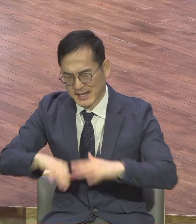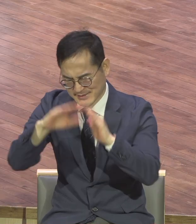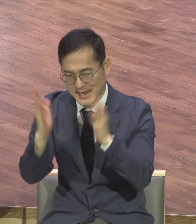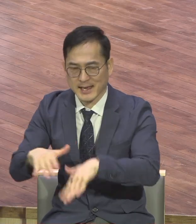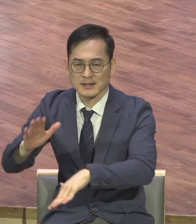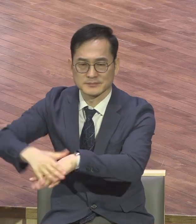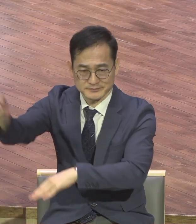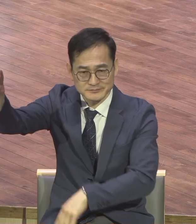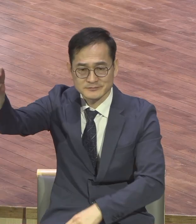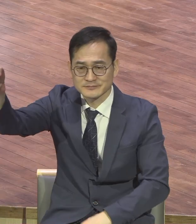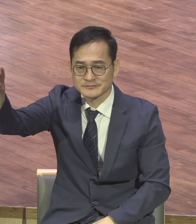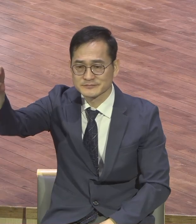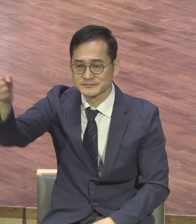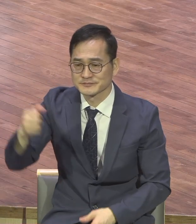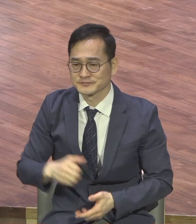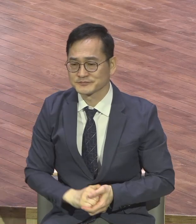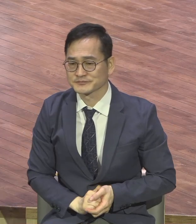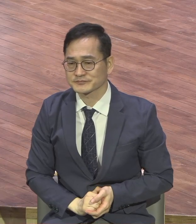손에 있나이다.